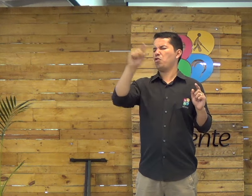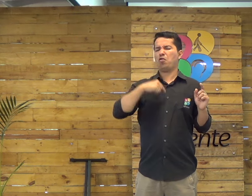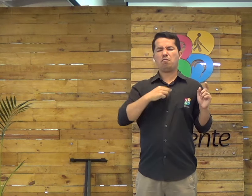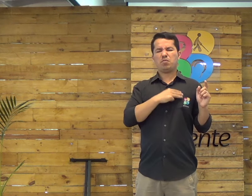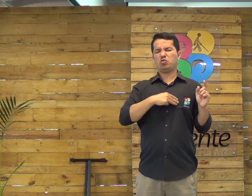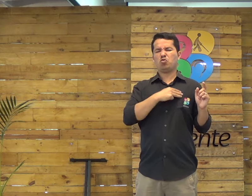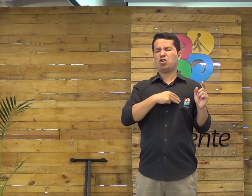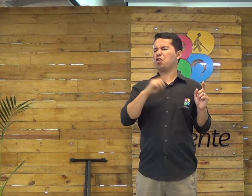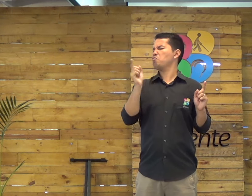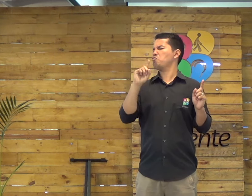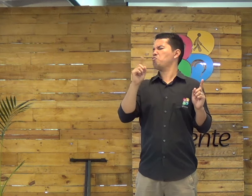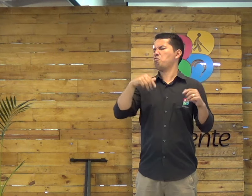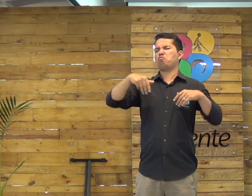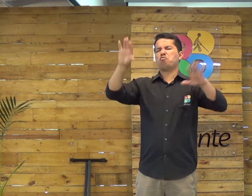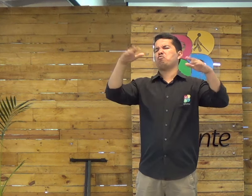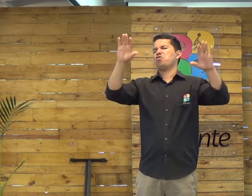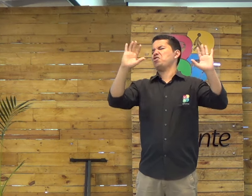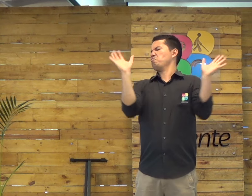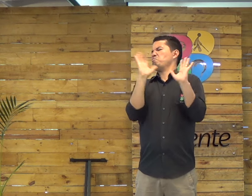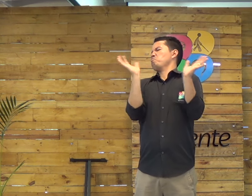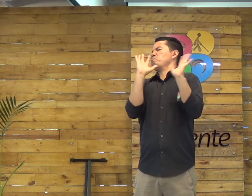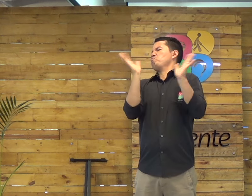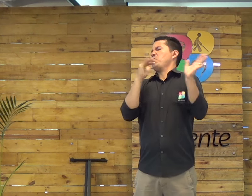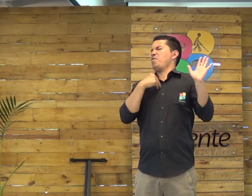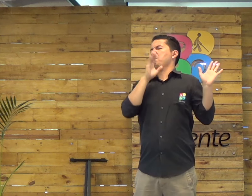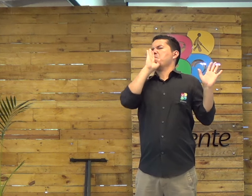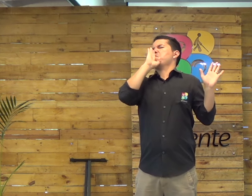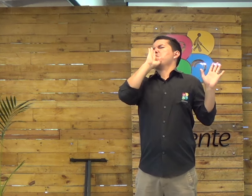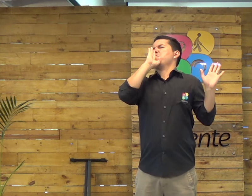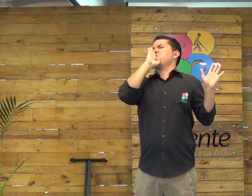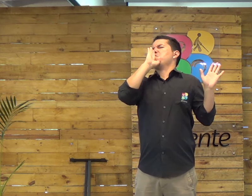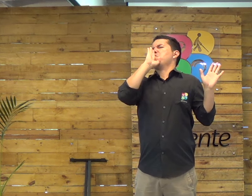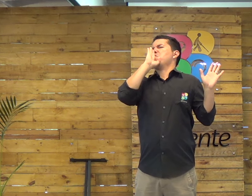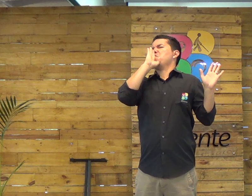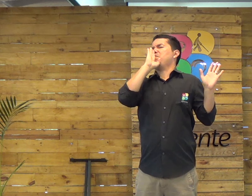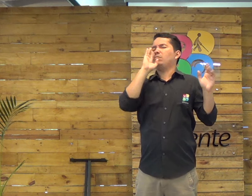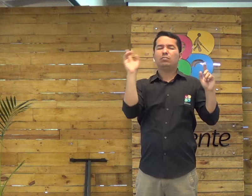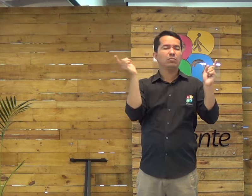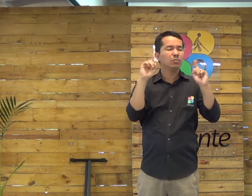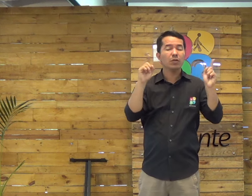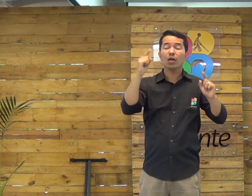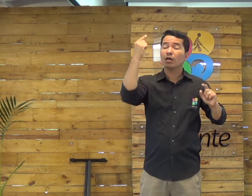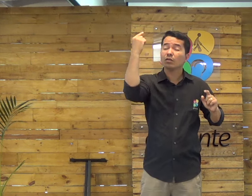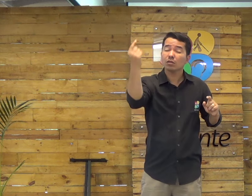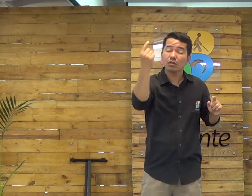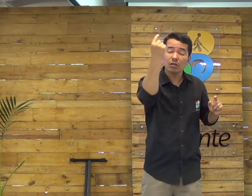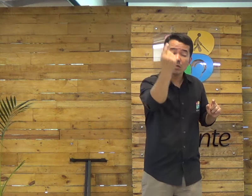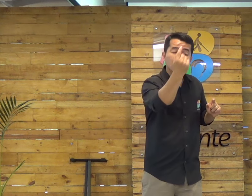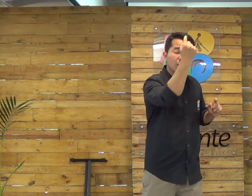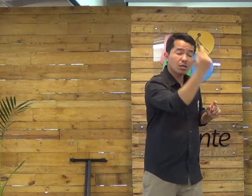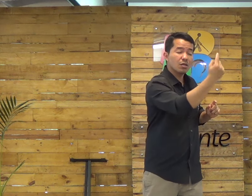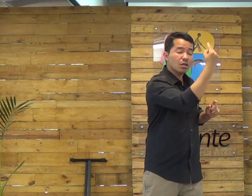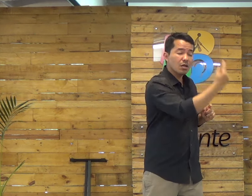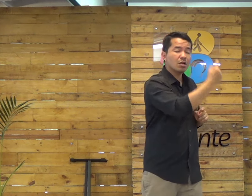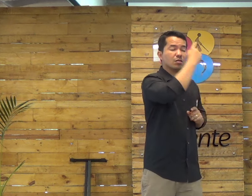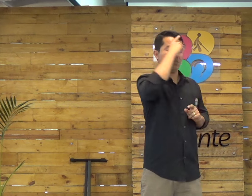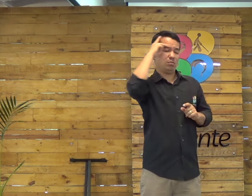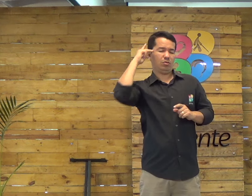Eu não quero ser pastor, nem pastor, nem missionário. Para quê? Eu não preciso. Que não seja assim.